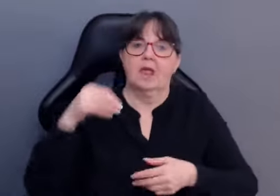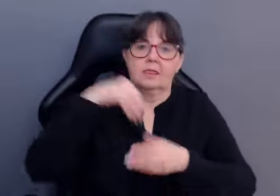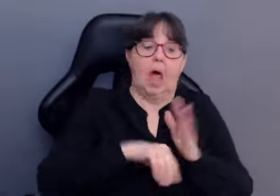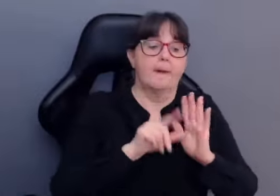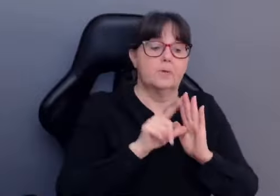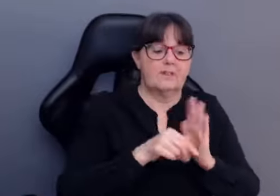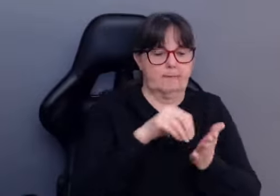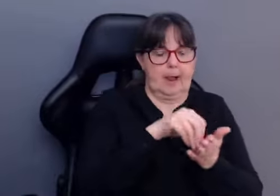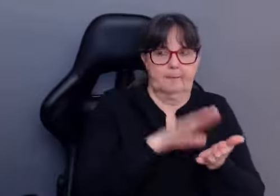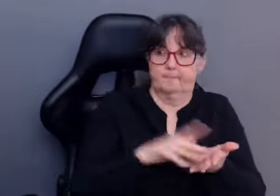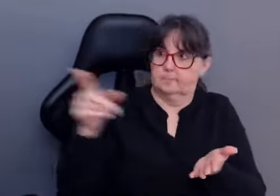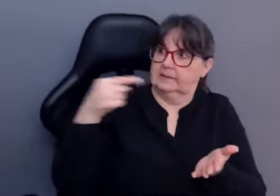procès-verbal.